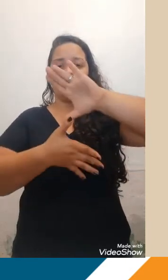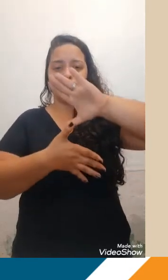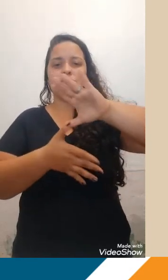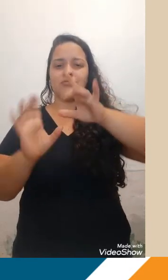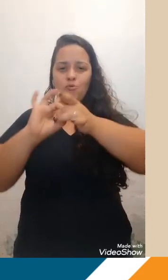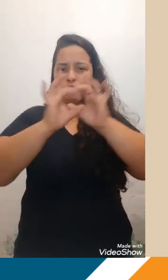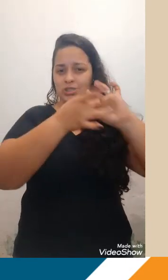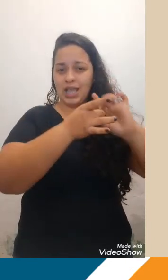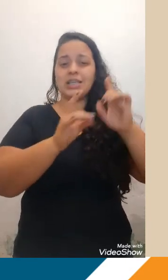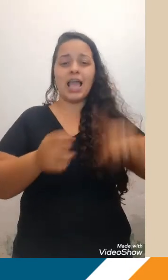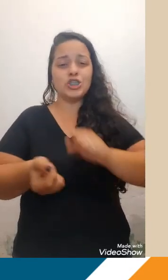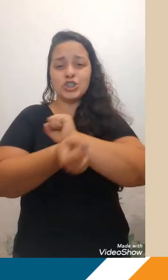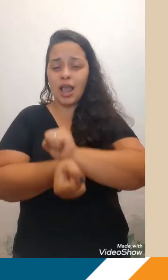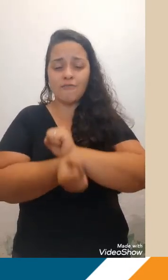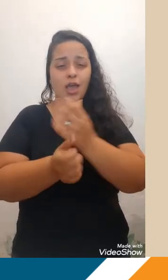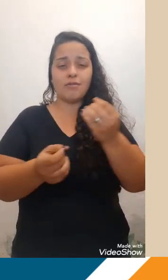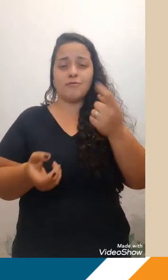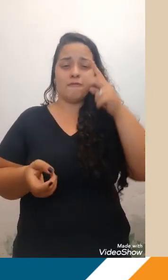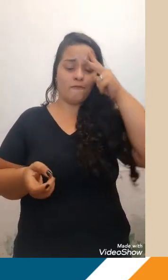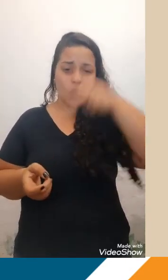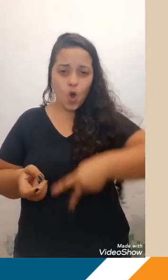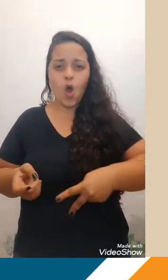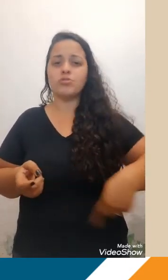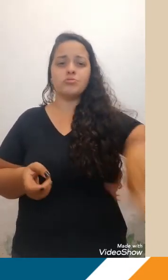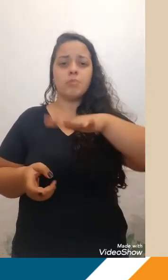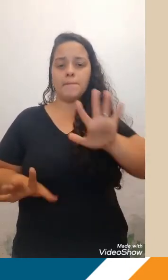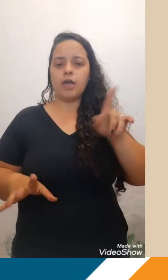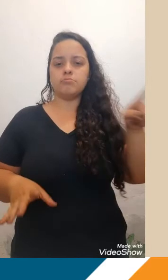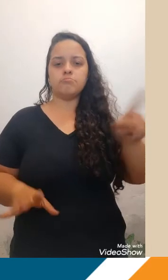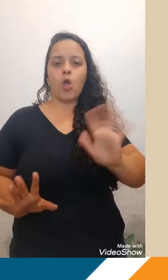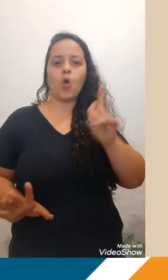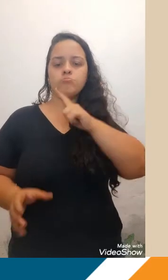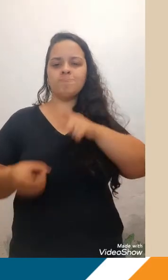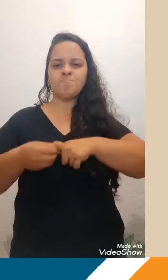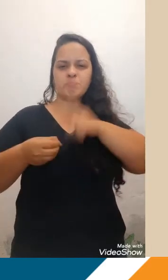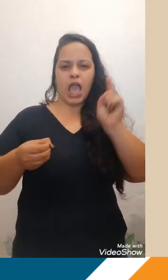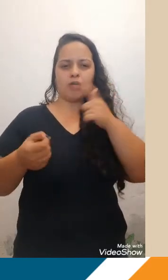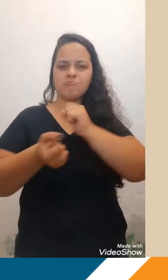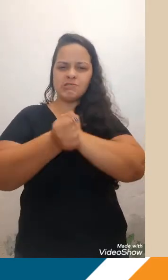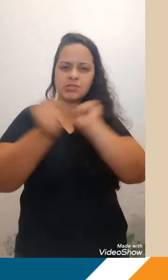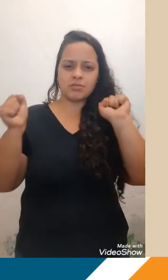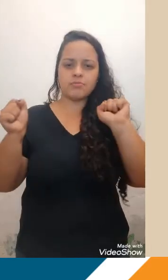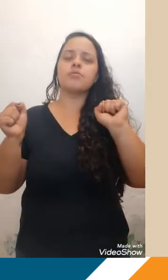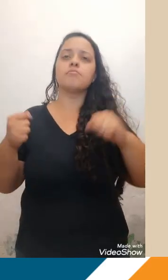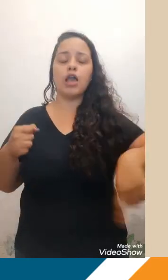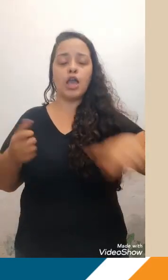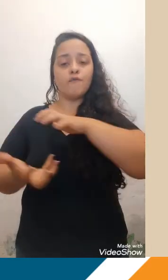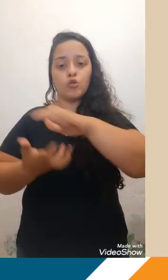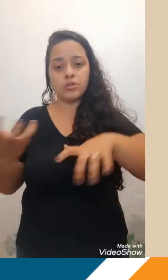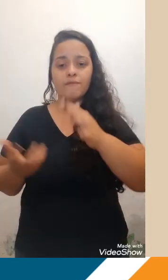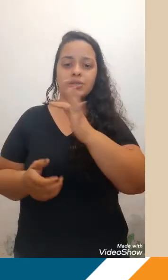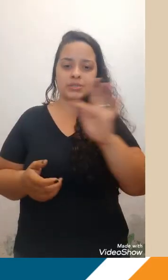obra escrava era a principal fonte de trabalho e de lucro. Logo, embora a Revolução